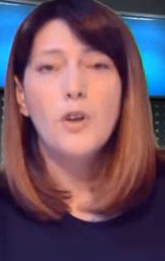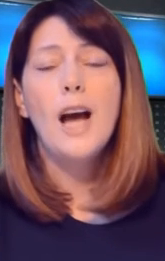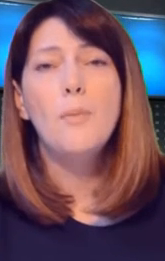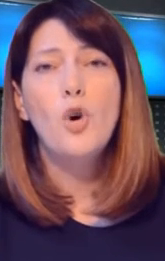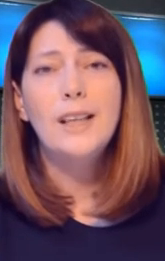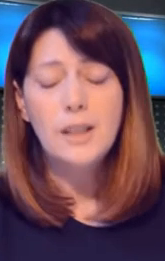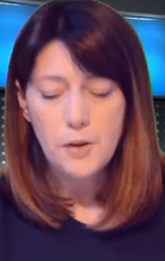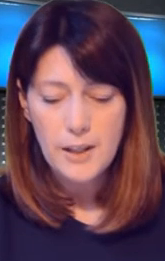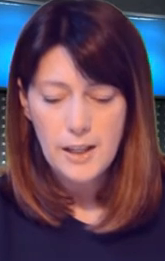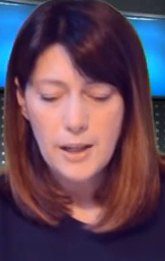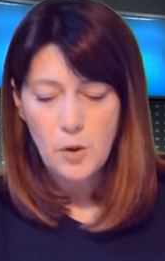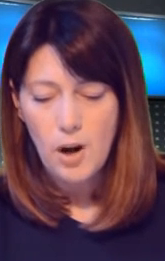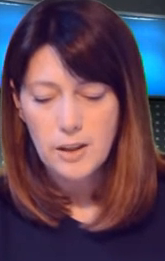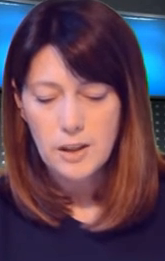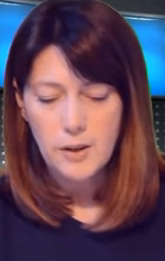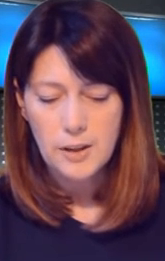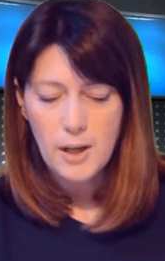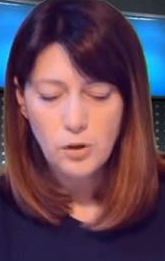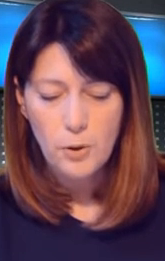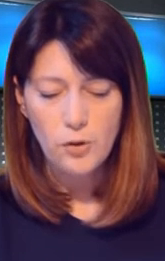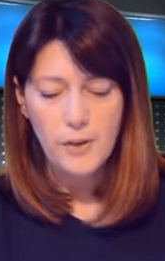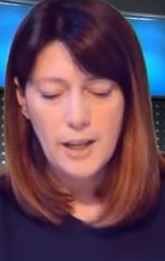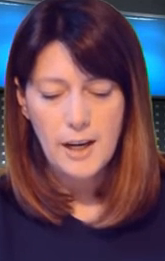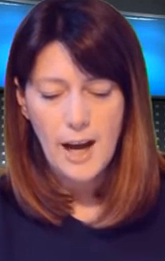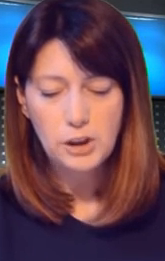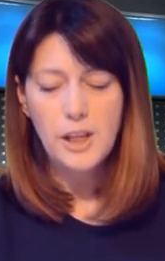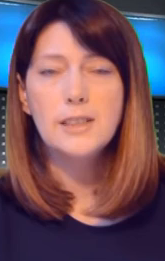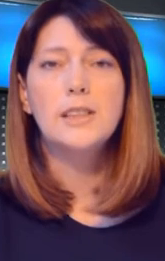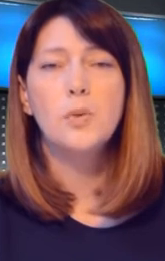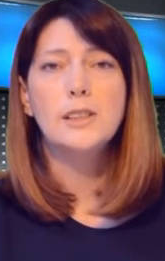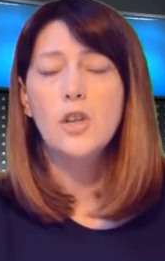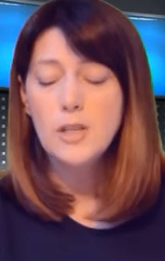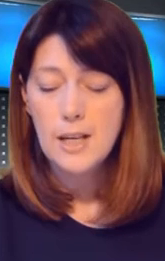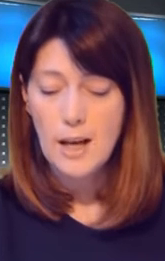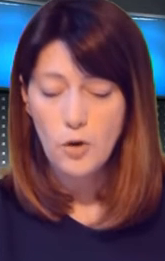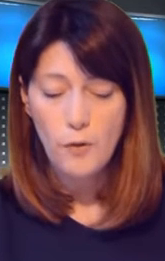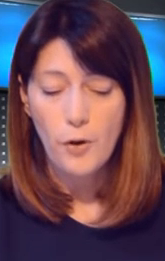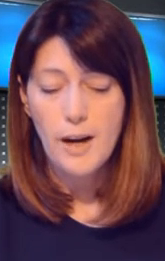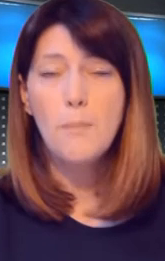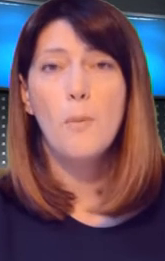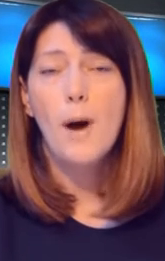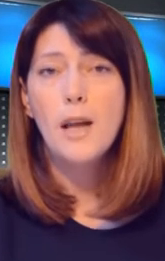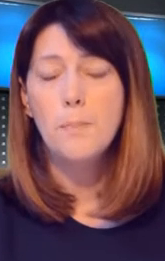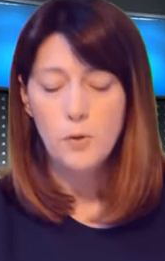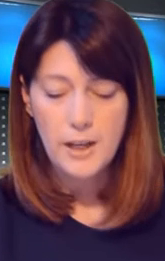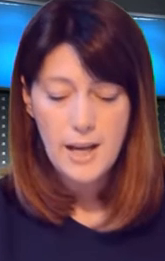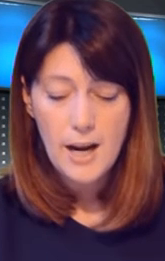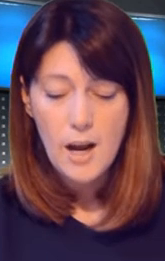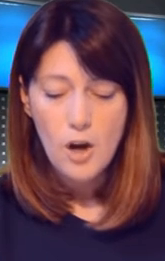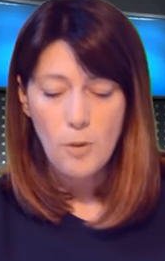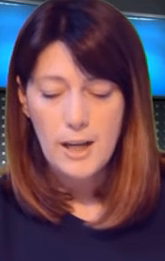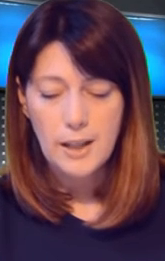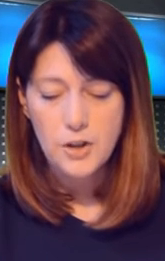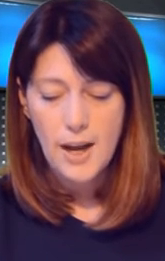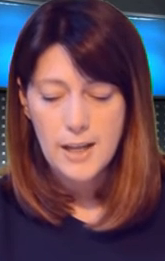notturno. Vogliamo intervenire nei luoghi di divertimento per non vedere nascere situazioni che non vorremmo mai più